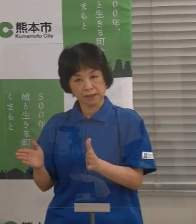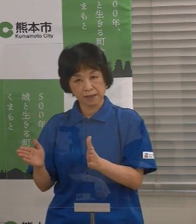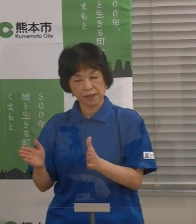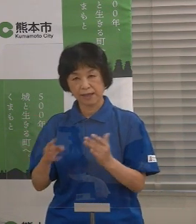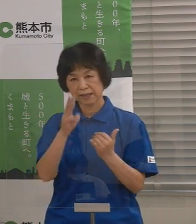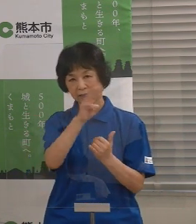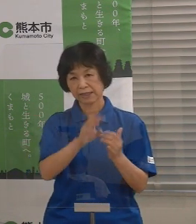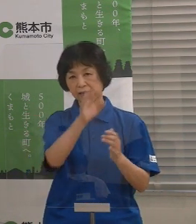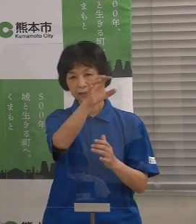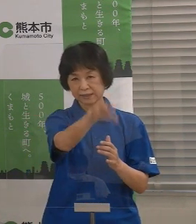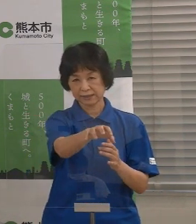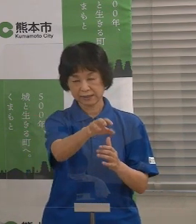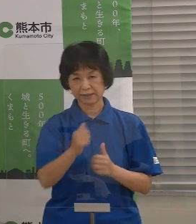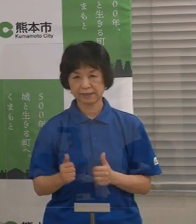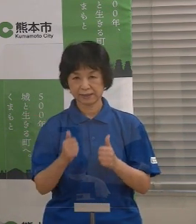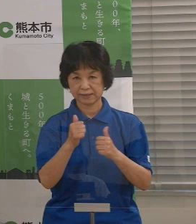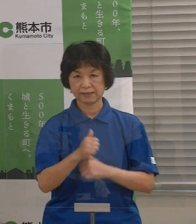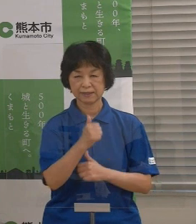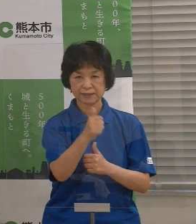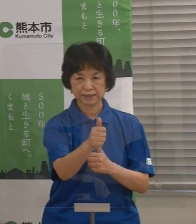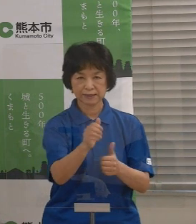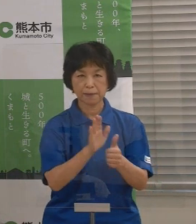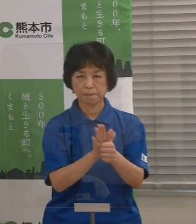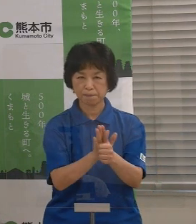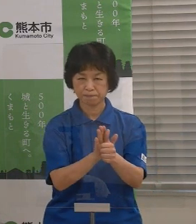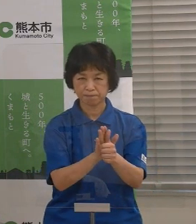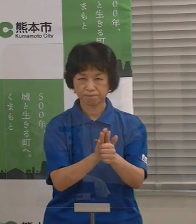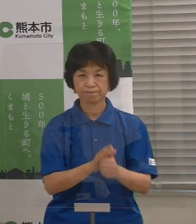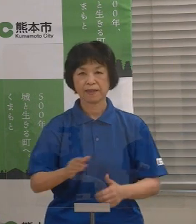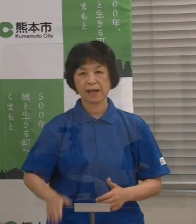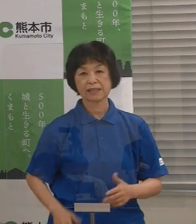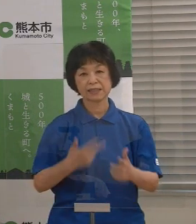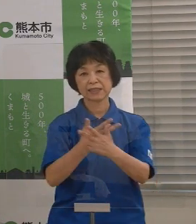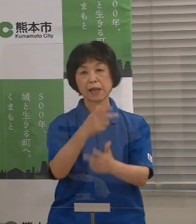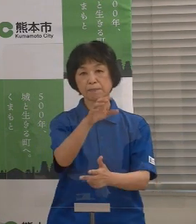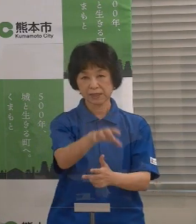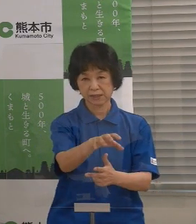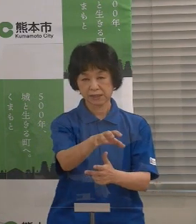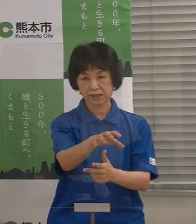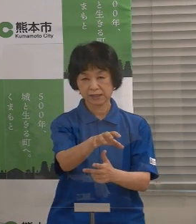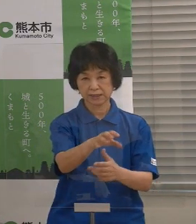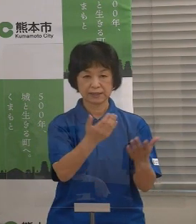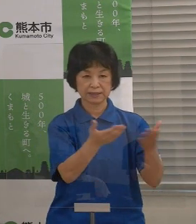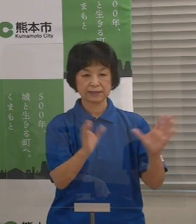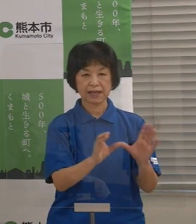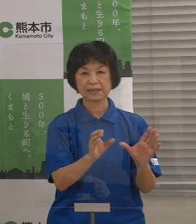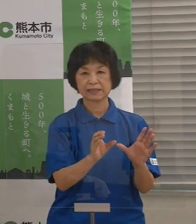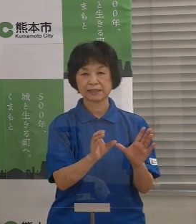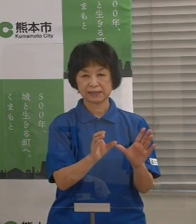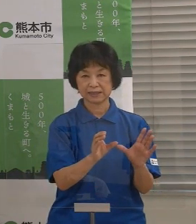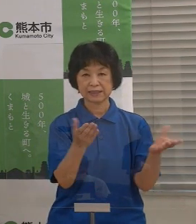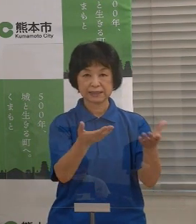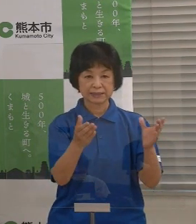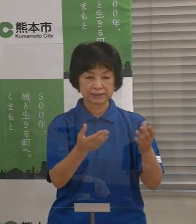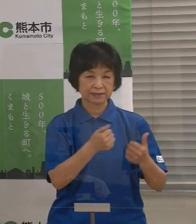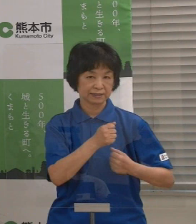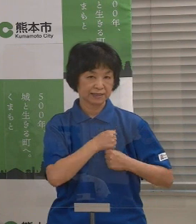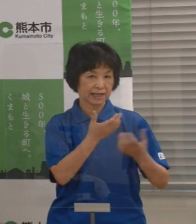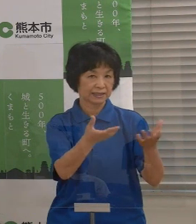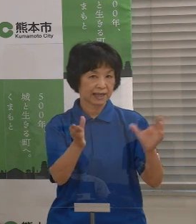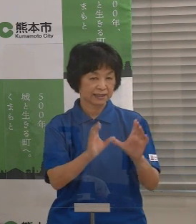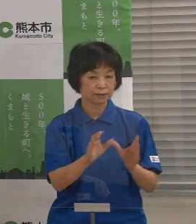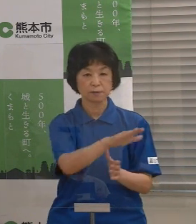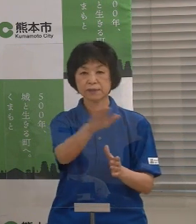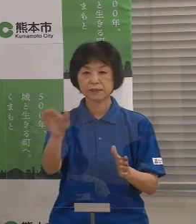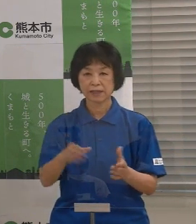への災害派遣業務のため芦北にて隊員への食事の提供業務に従事を